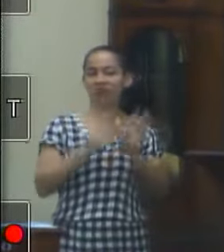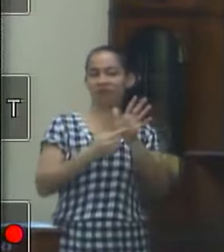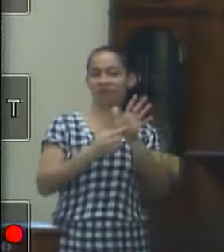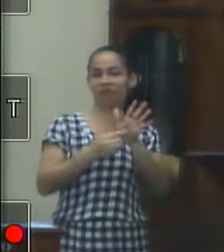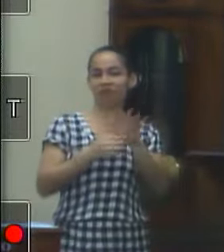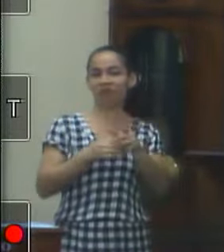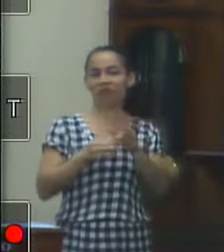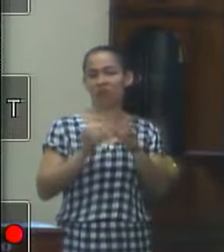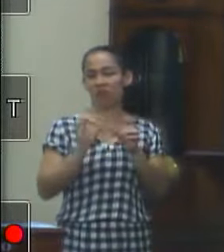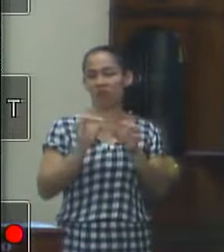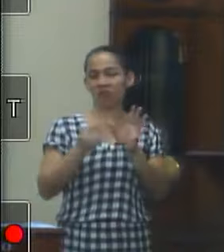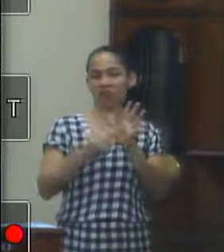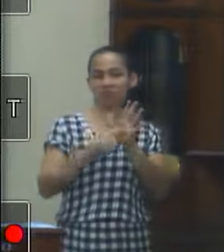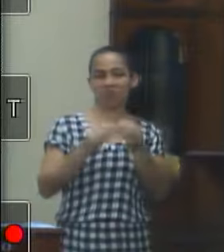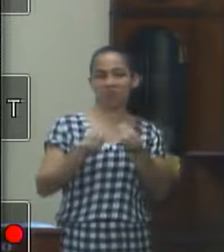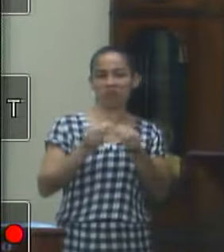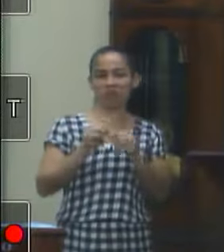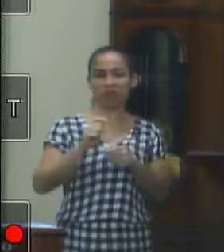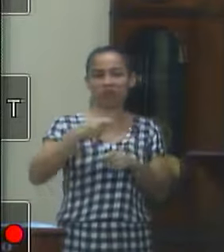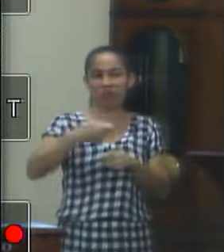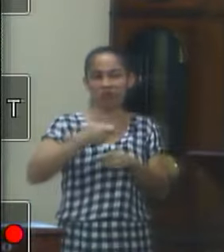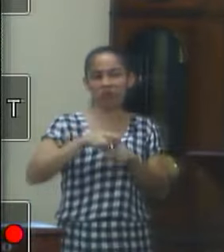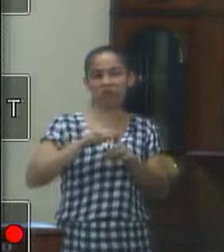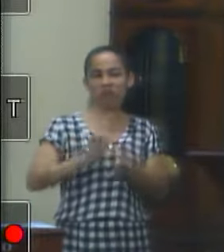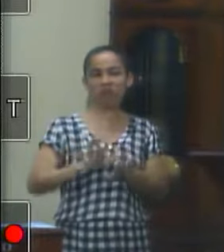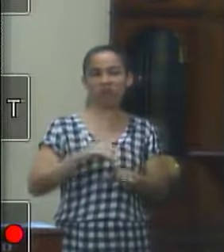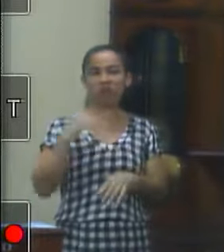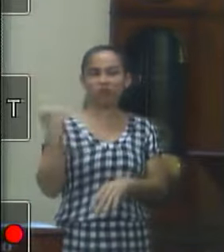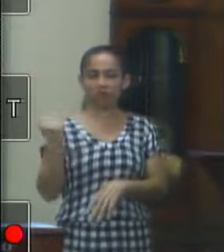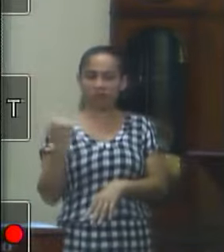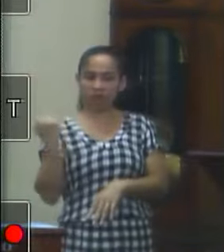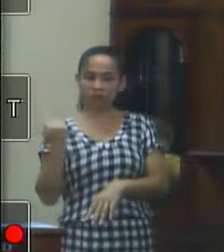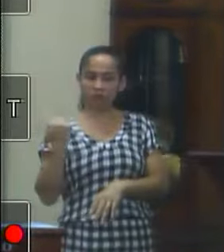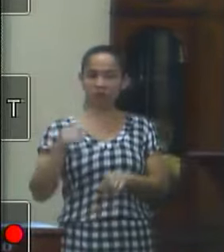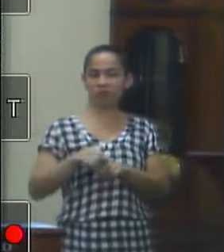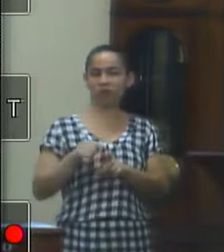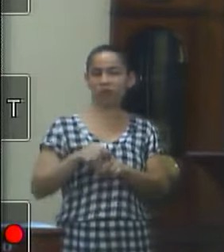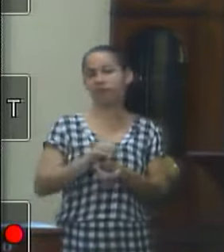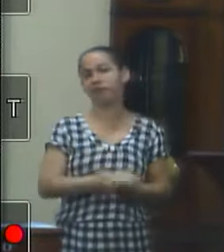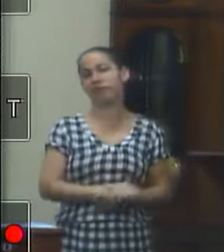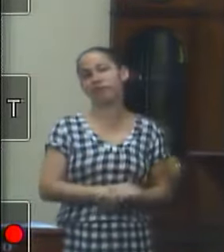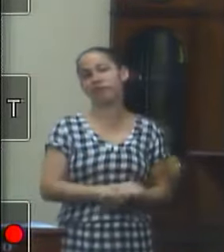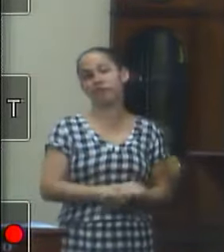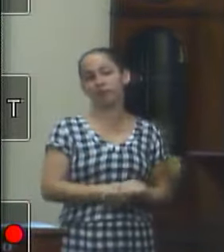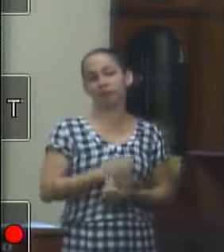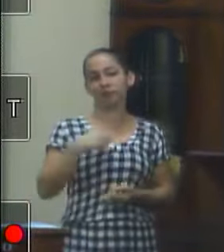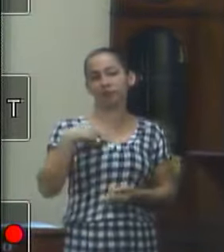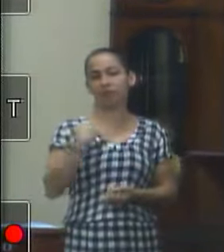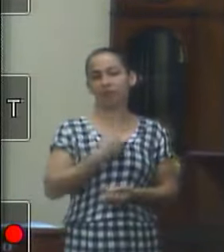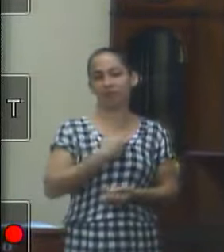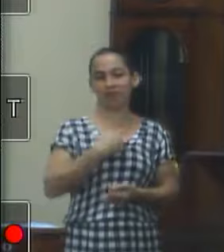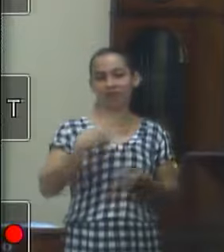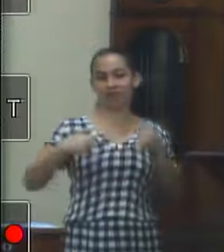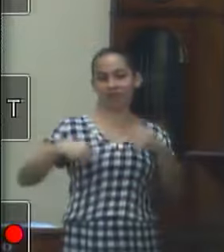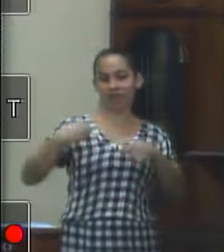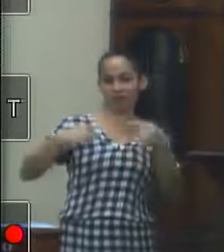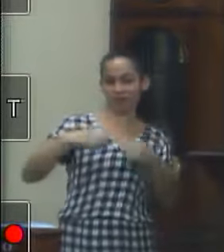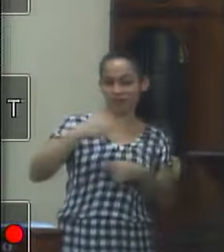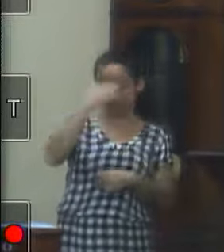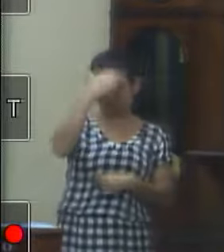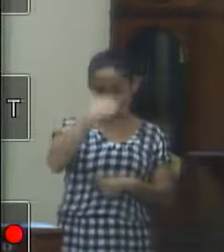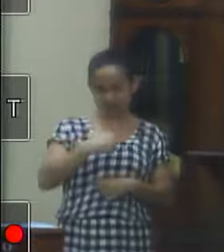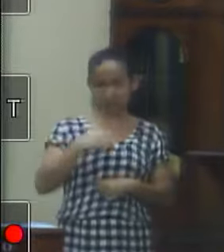um simbolismo. Mas é importante porque nós somos importantes para eles